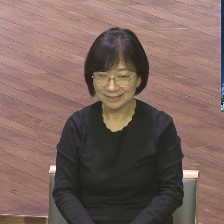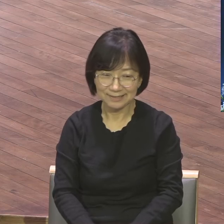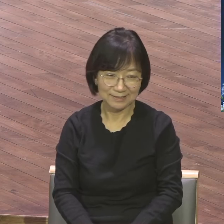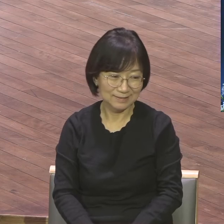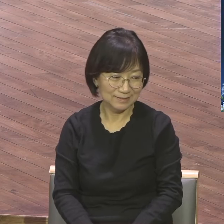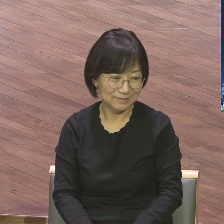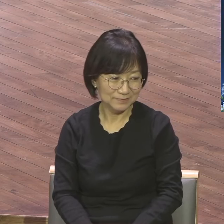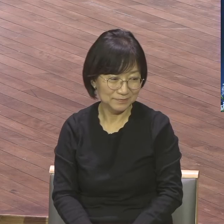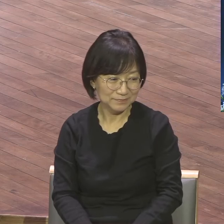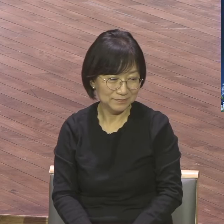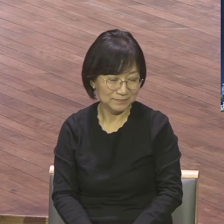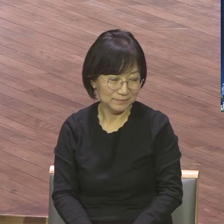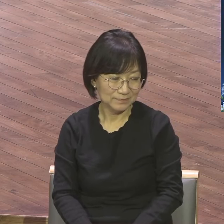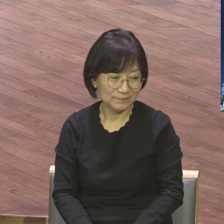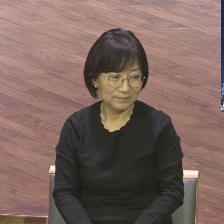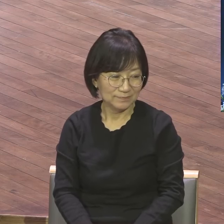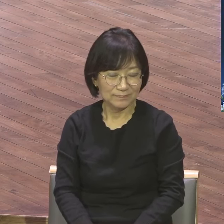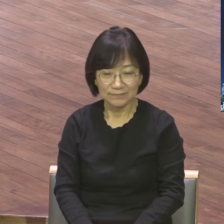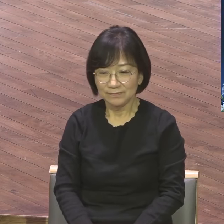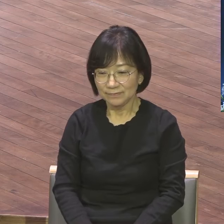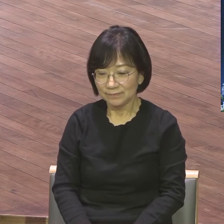나옵니다.